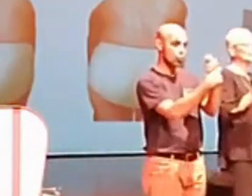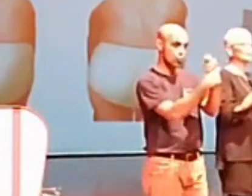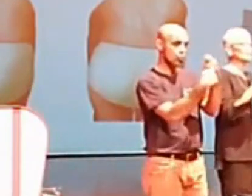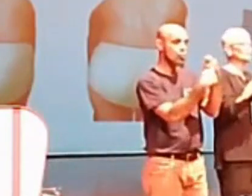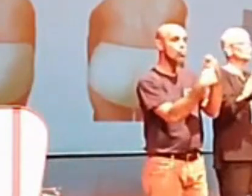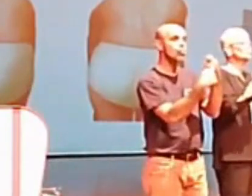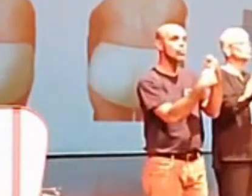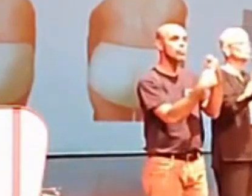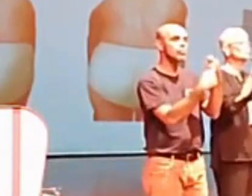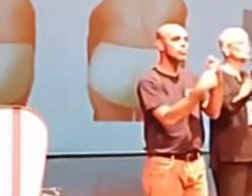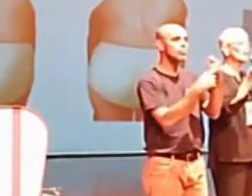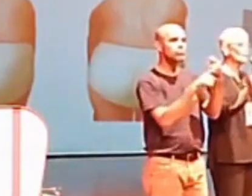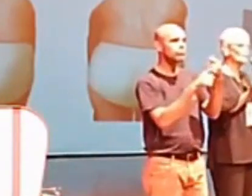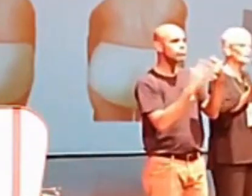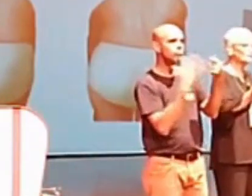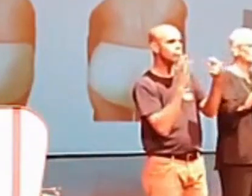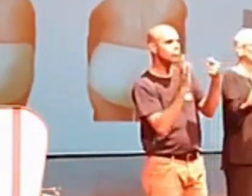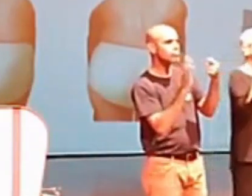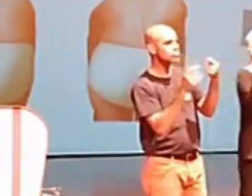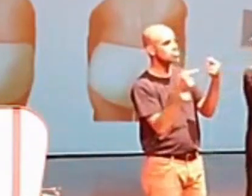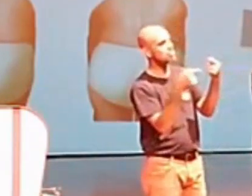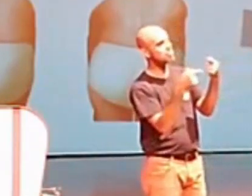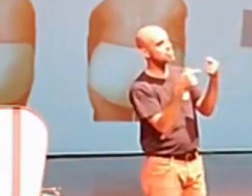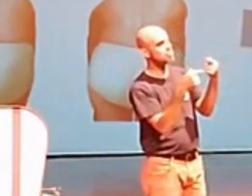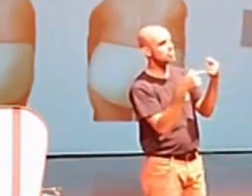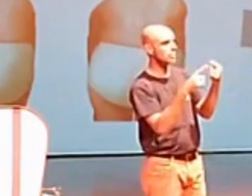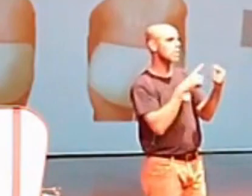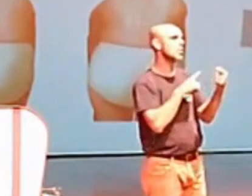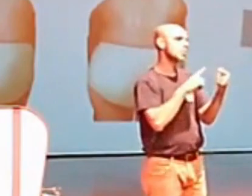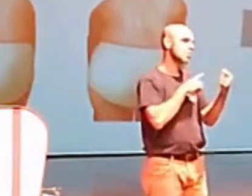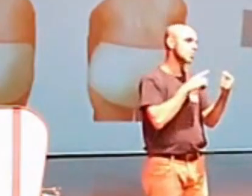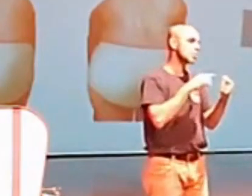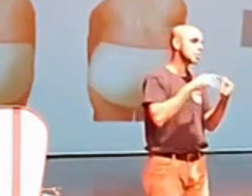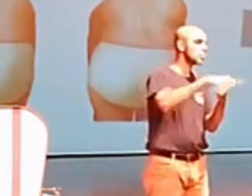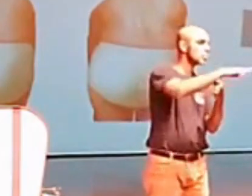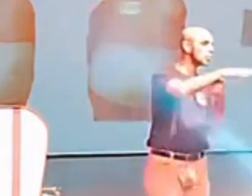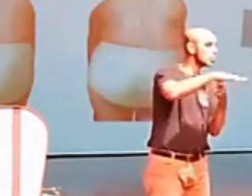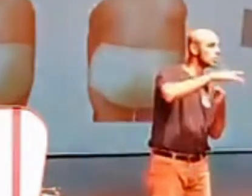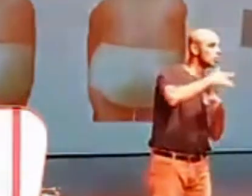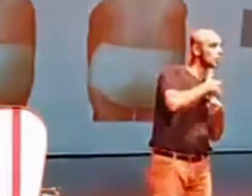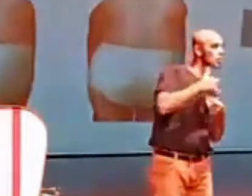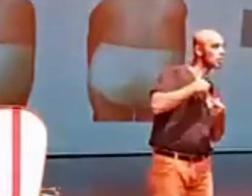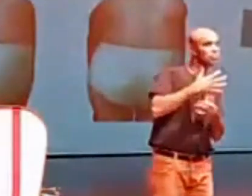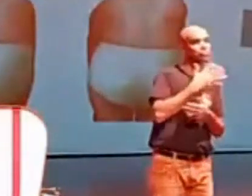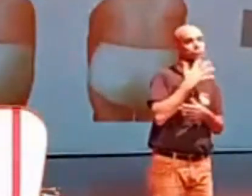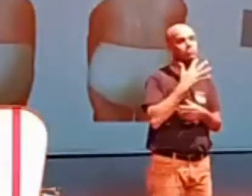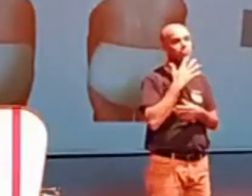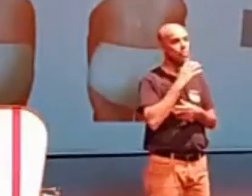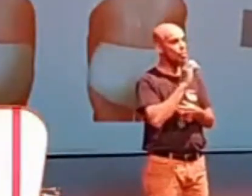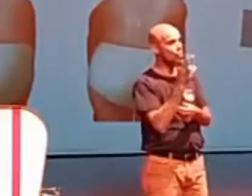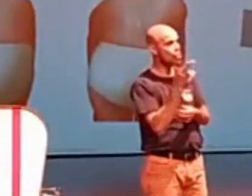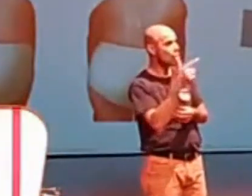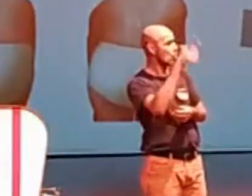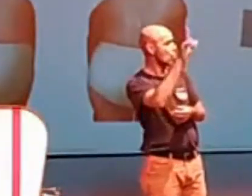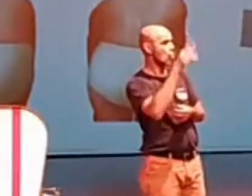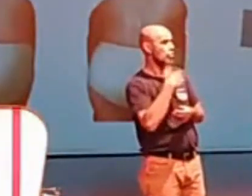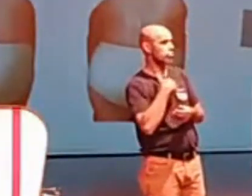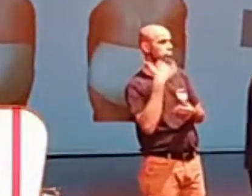para quem não é muito familiar com ela, porque aqui tem gente que já é da área e tem gente que não conhece muito